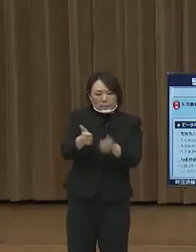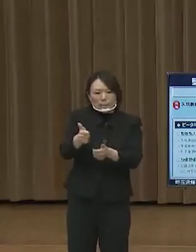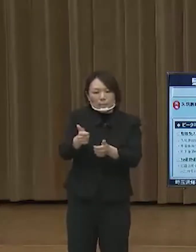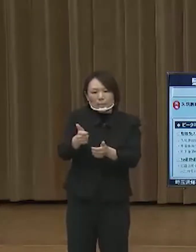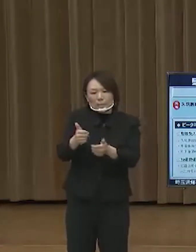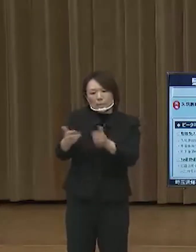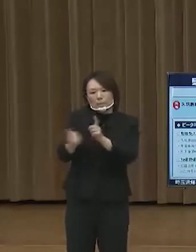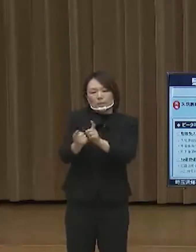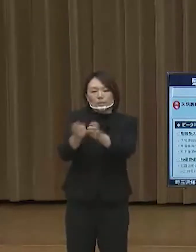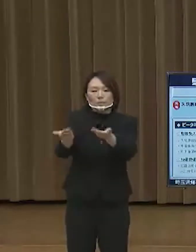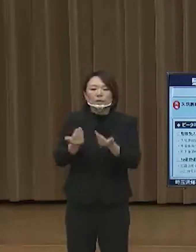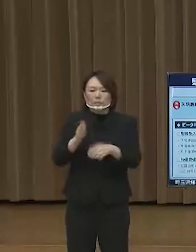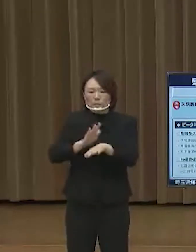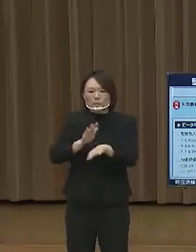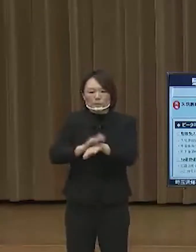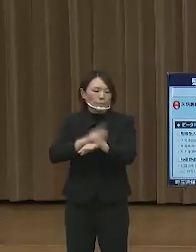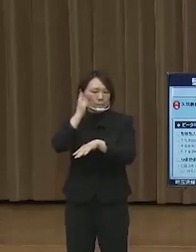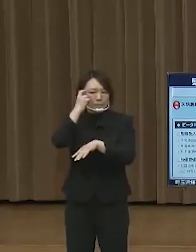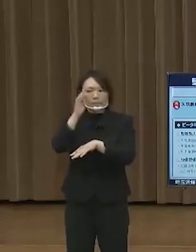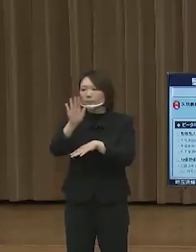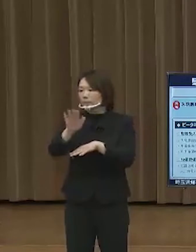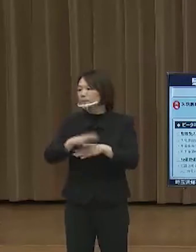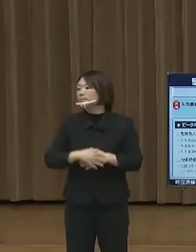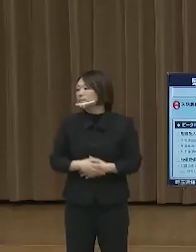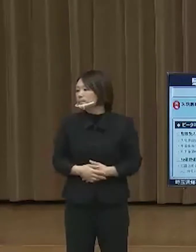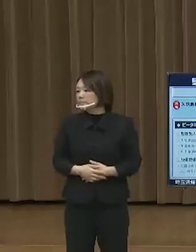どうぞ鷲田さん。